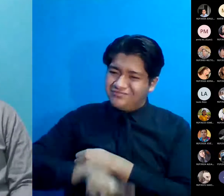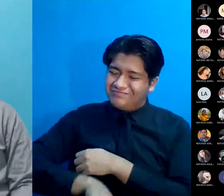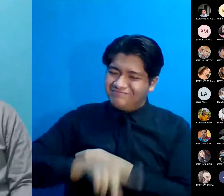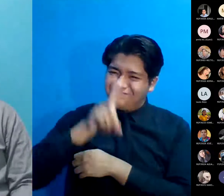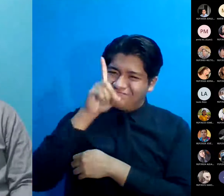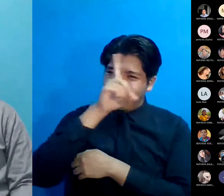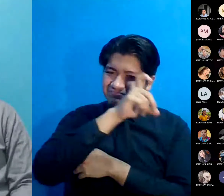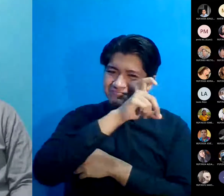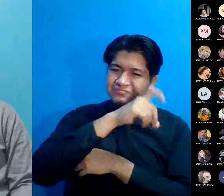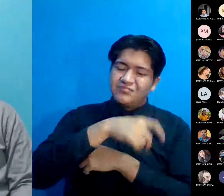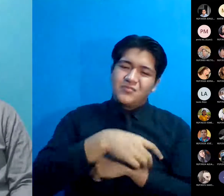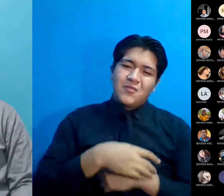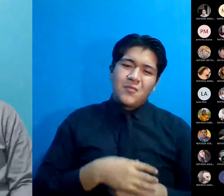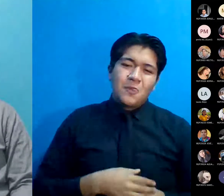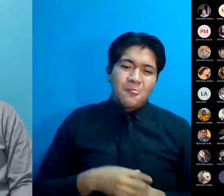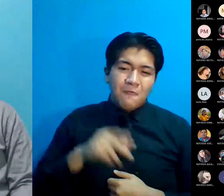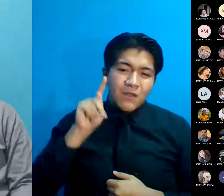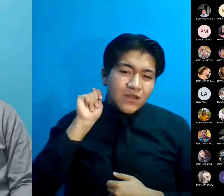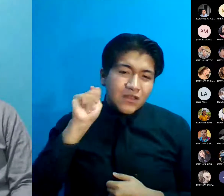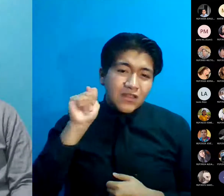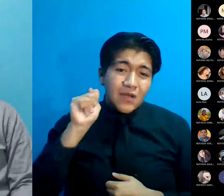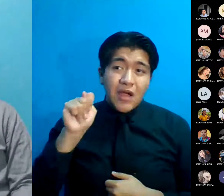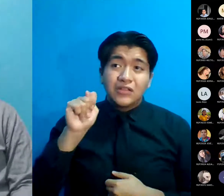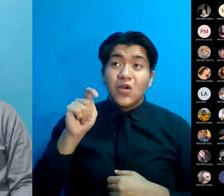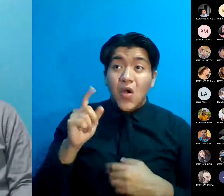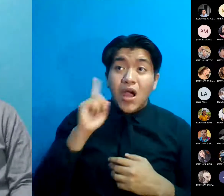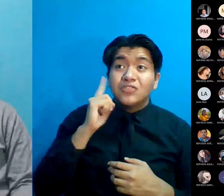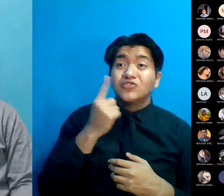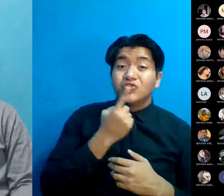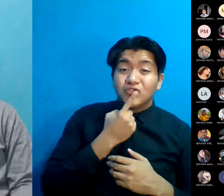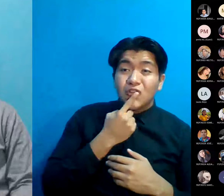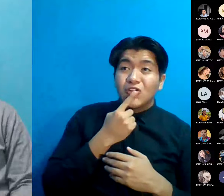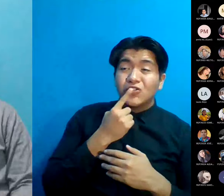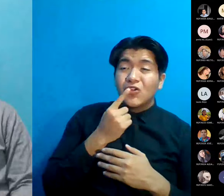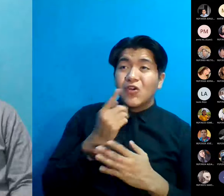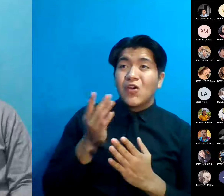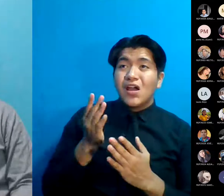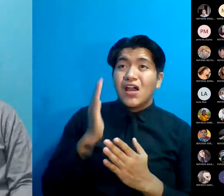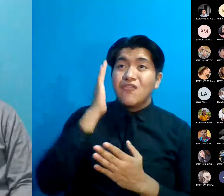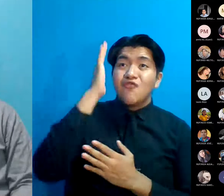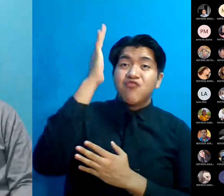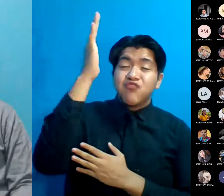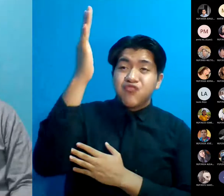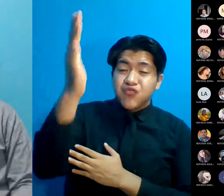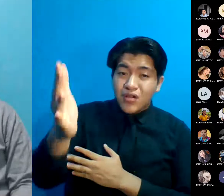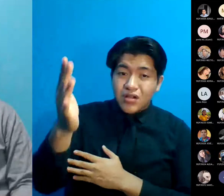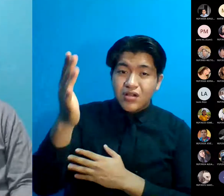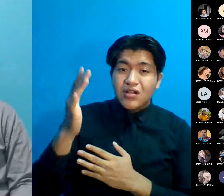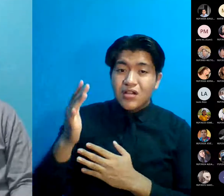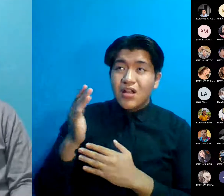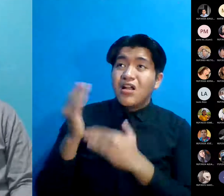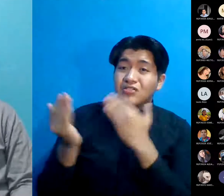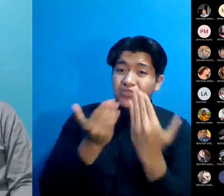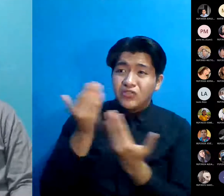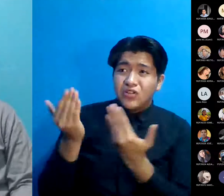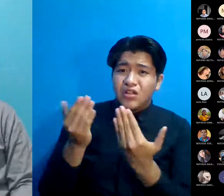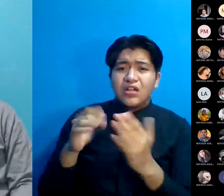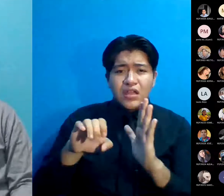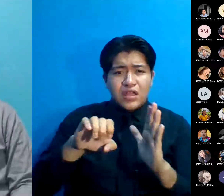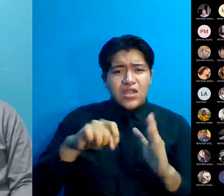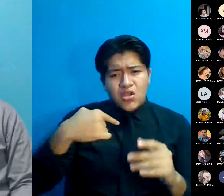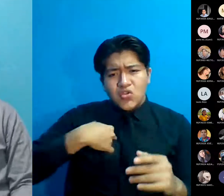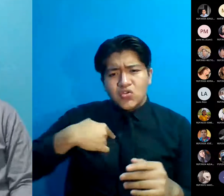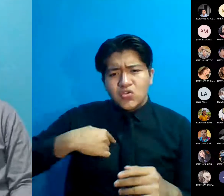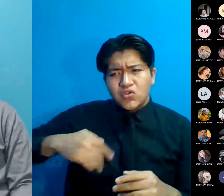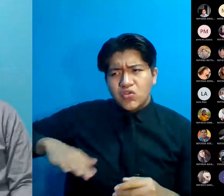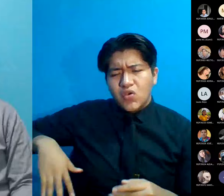nuestro estado prácticamente si el sordo quiere estudiar y tiene el deseo de estudiar y es estudioso, yo conozco muchísimos sordos que son muy